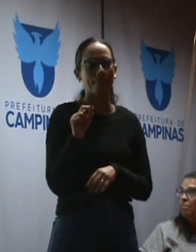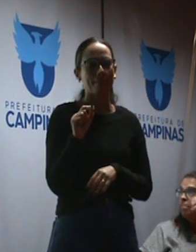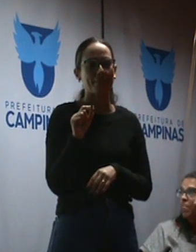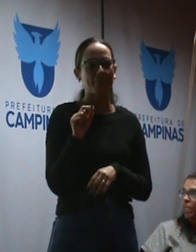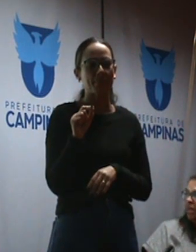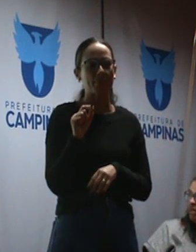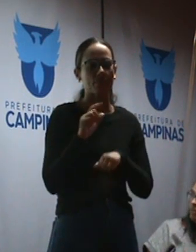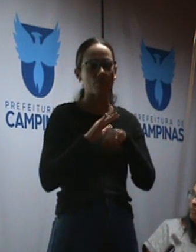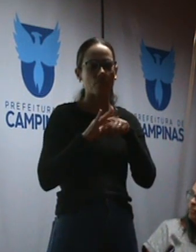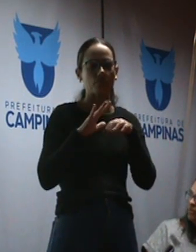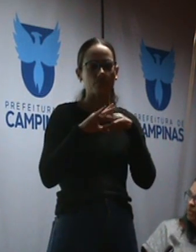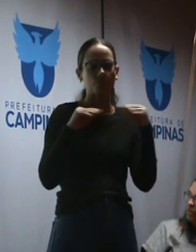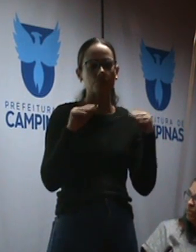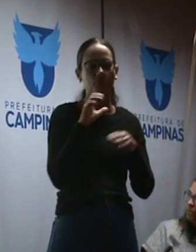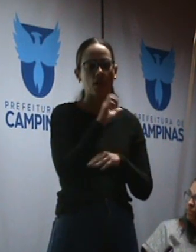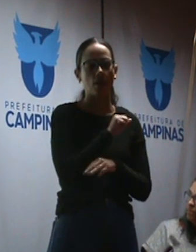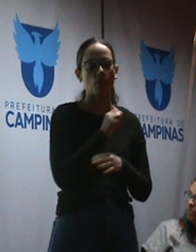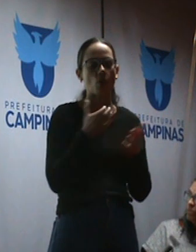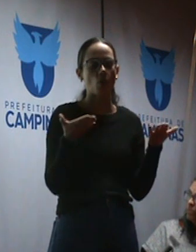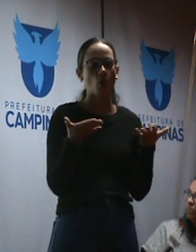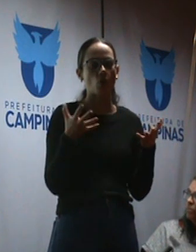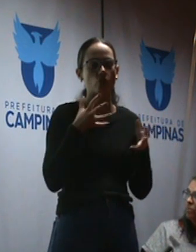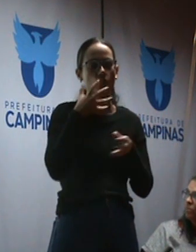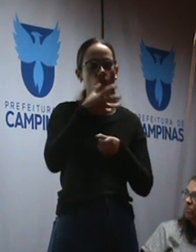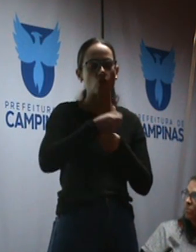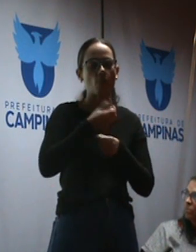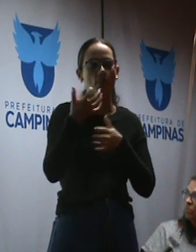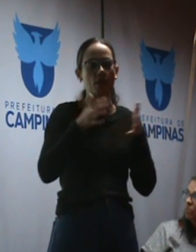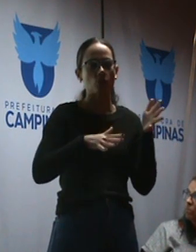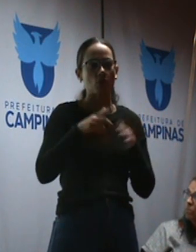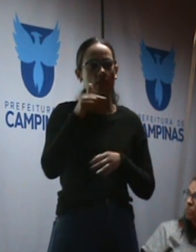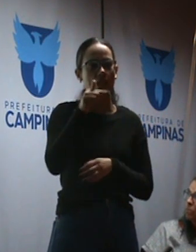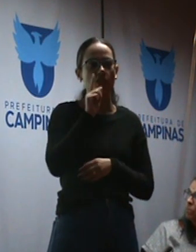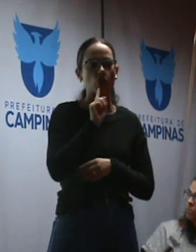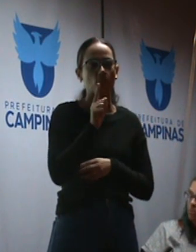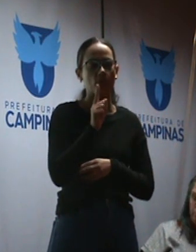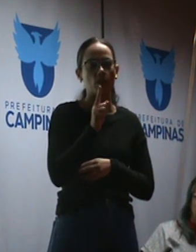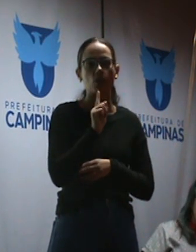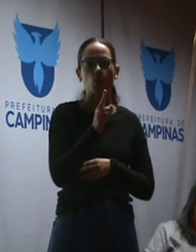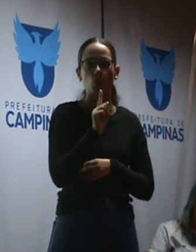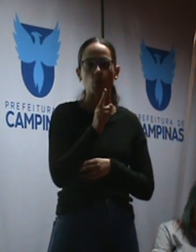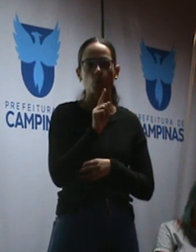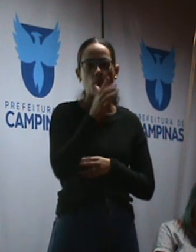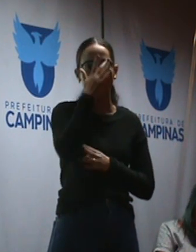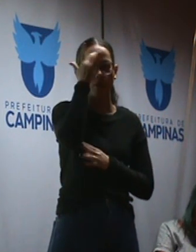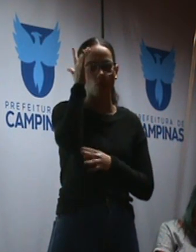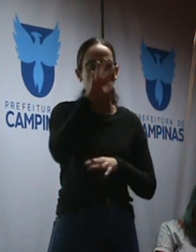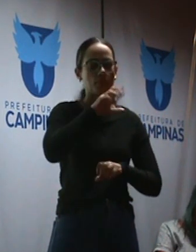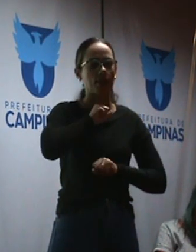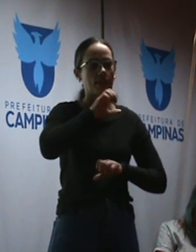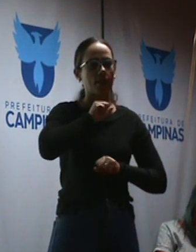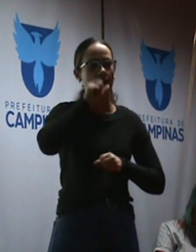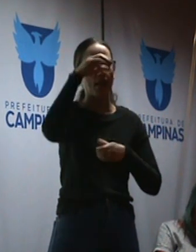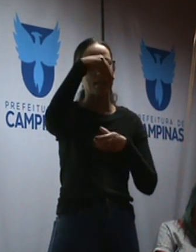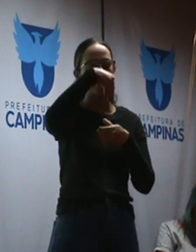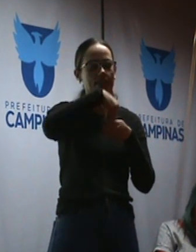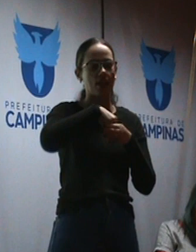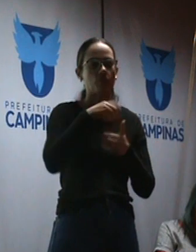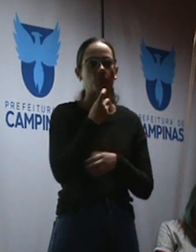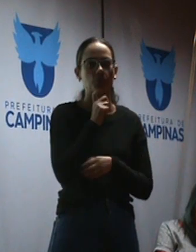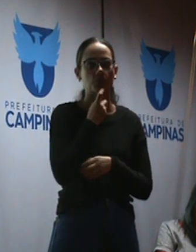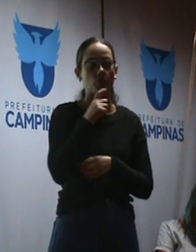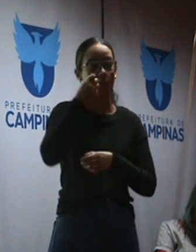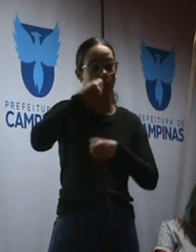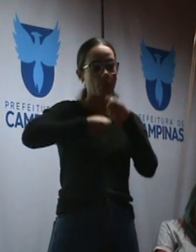tá? Mais rápidos. Então a gente tem hoje em torno de 7.000 casos de dengue confirmados no município. Ano passado, para ter um pouco